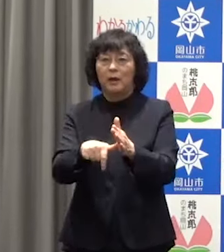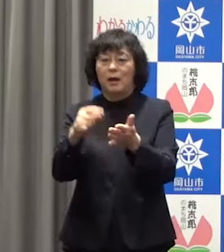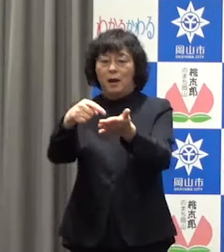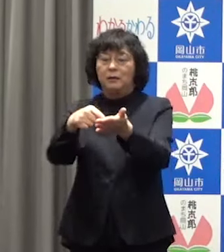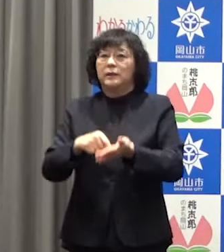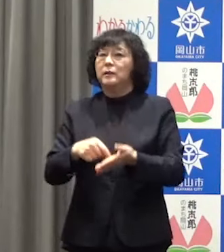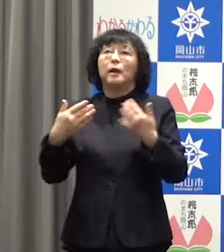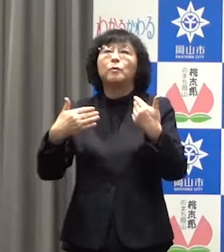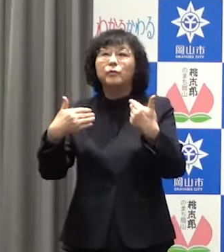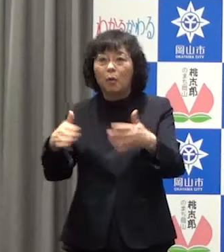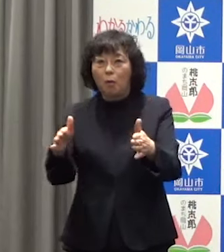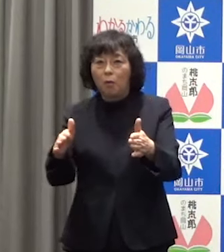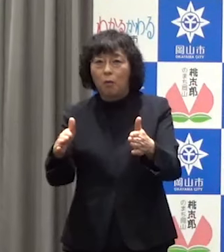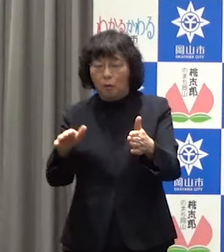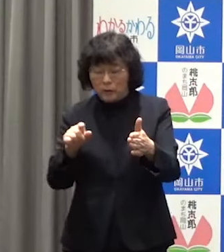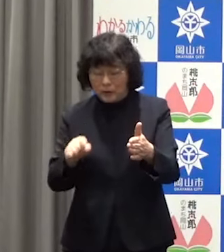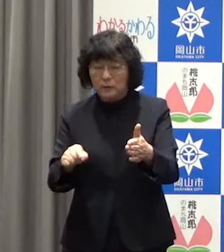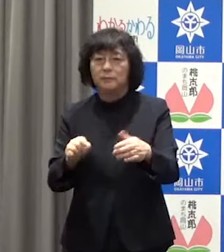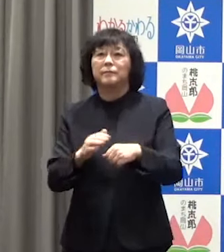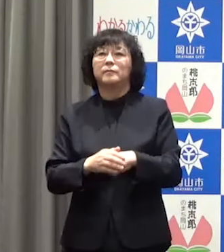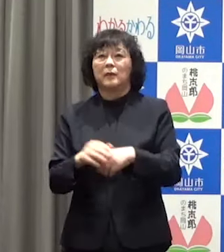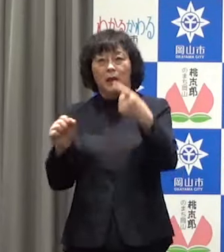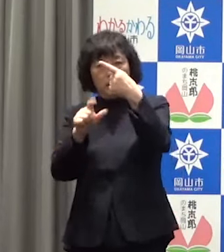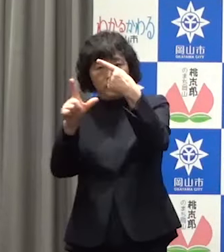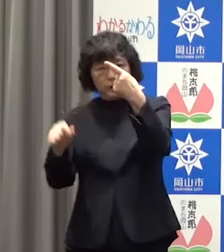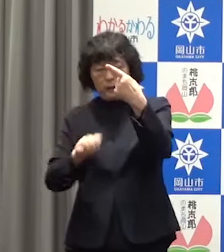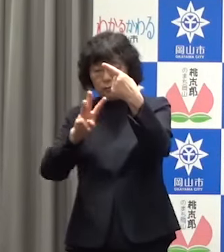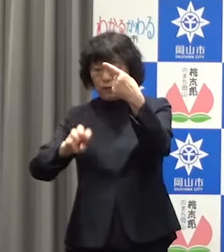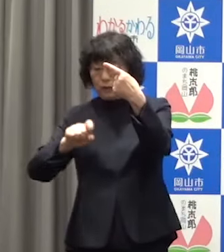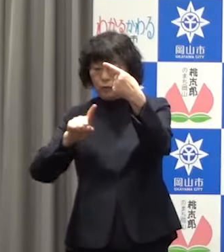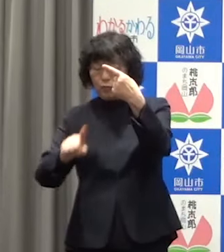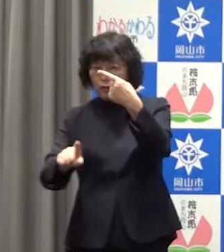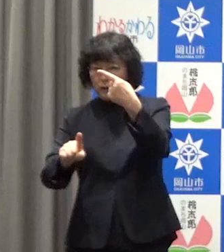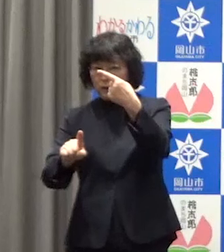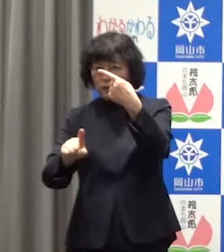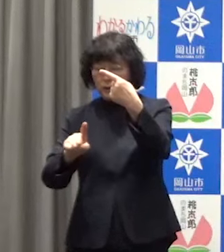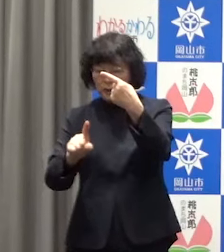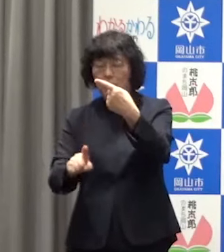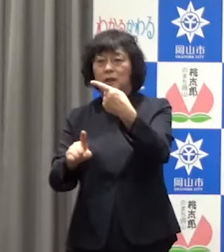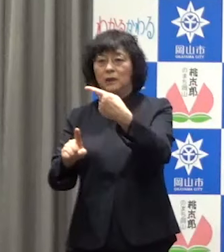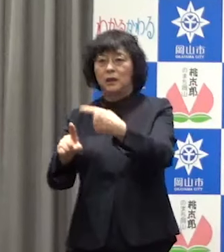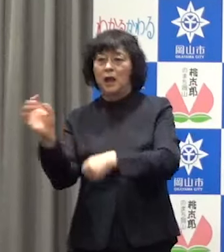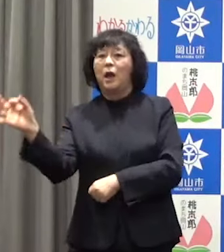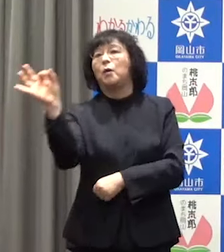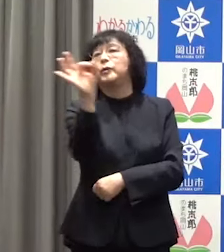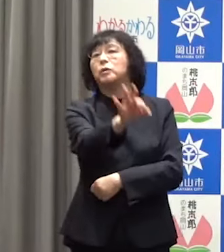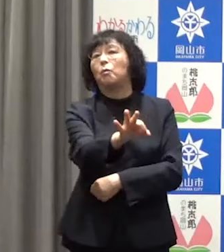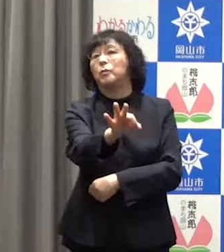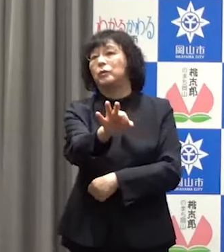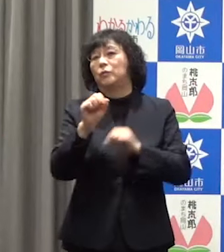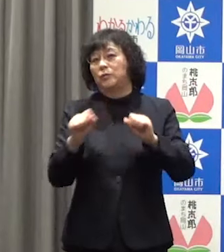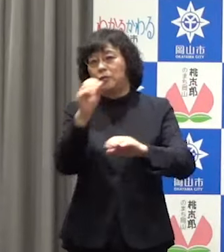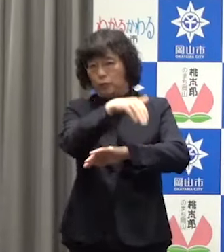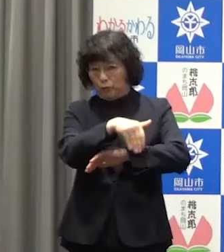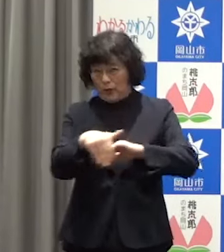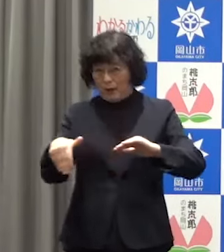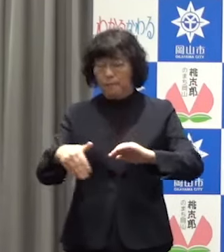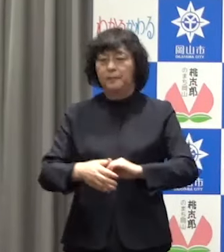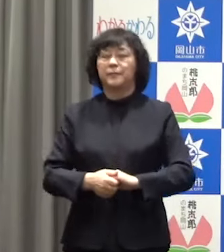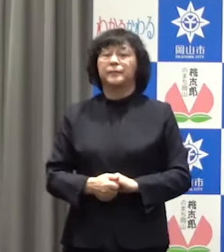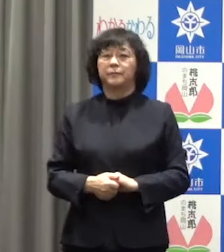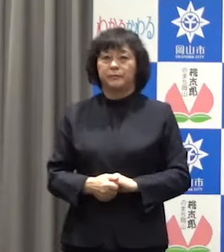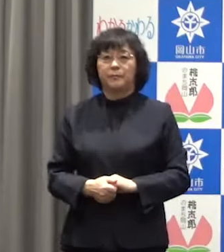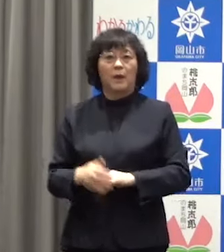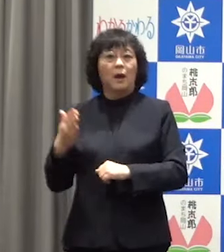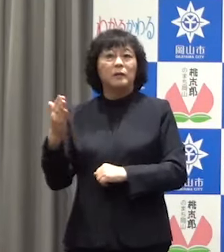申請不要のプッシュ型支給として1月31日に給付金を振り込む予定であります。